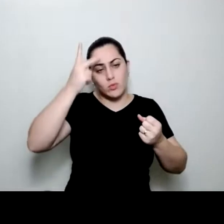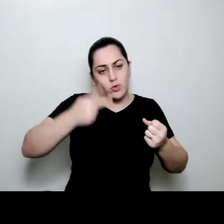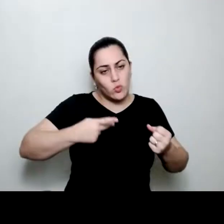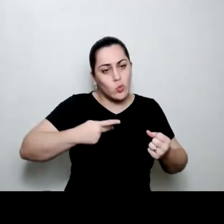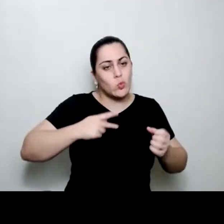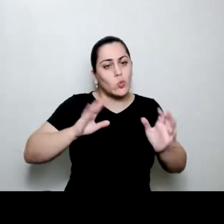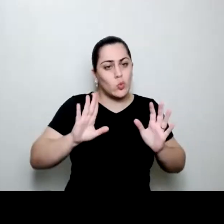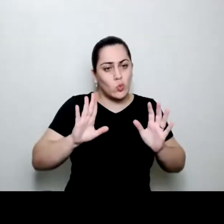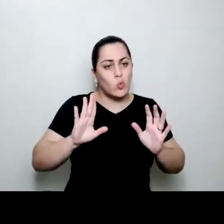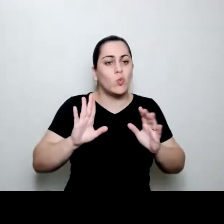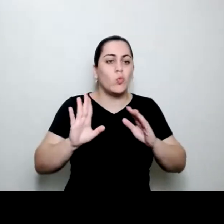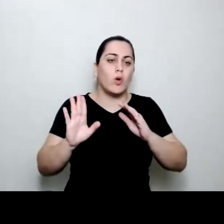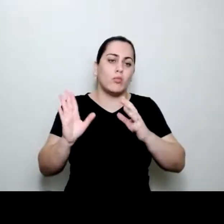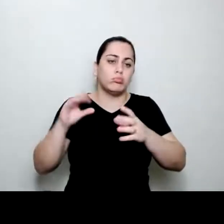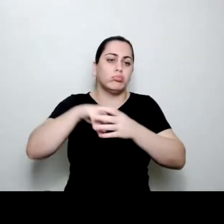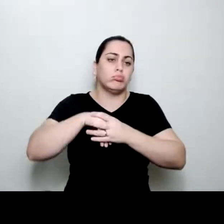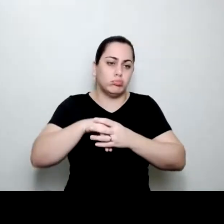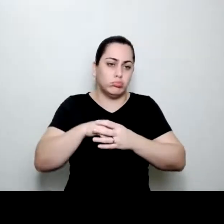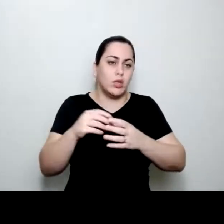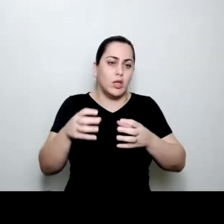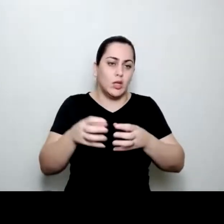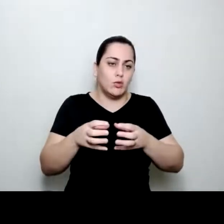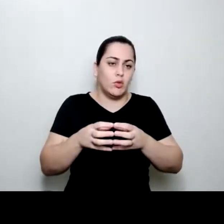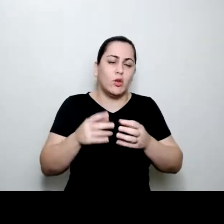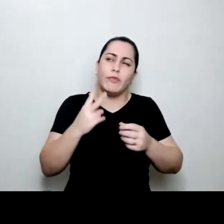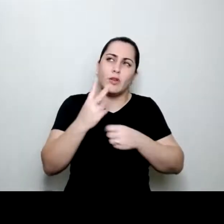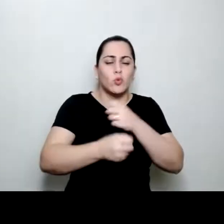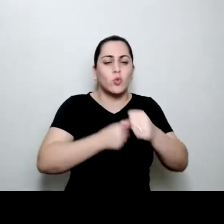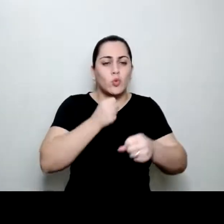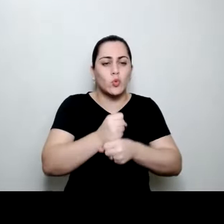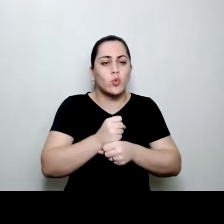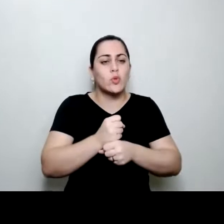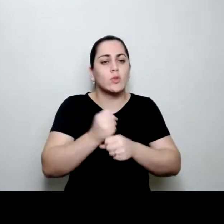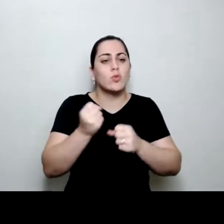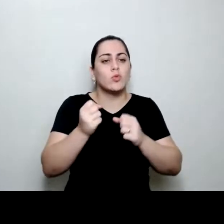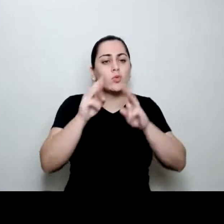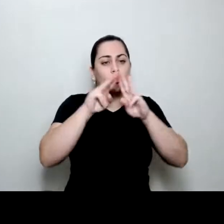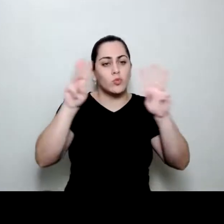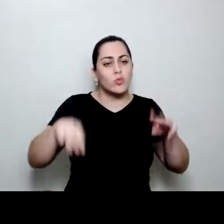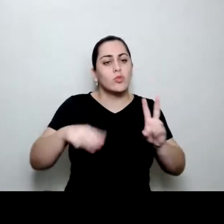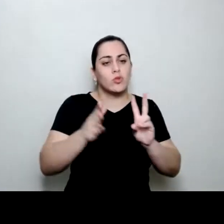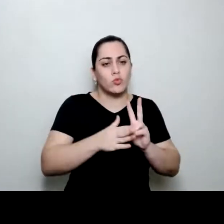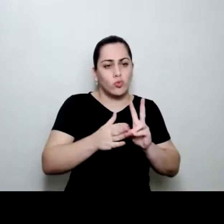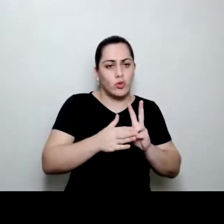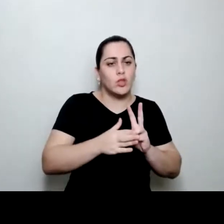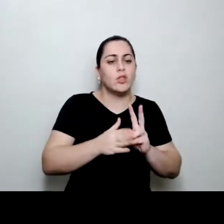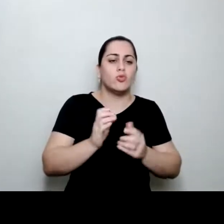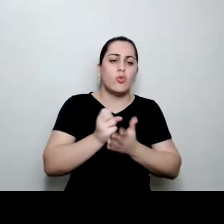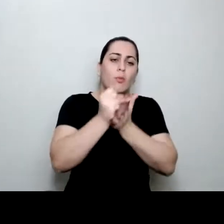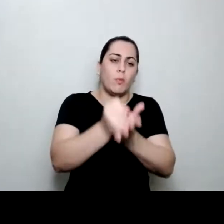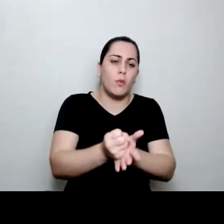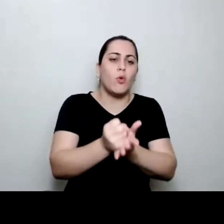agora é institucional. Há 2 anos, o Museu do Índio vem apoiando o desenvolvimento